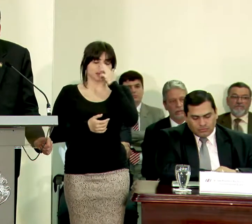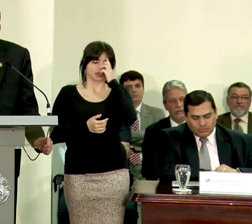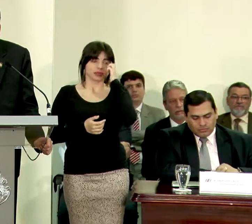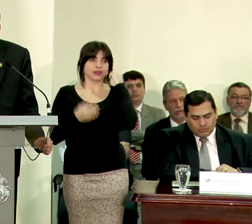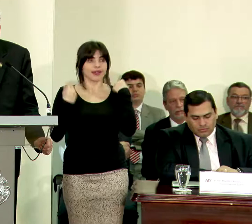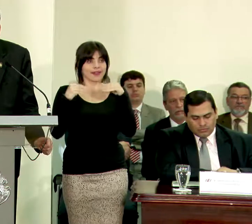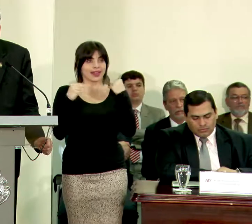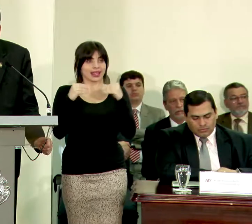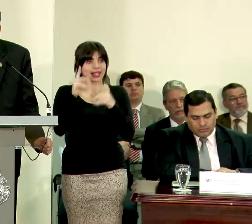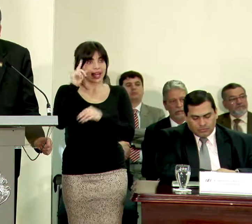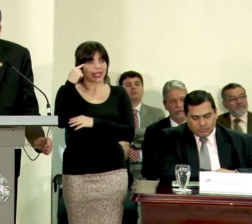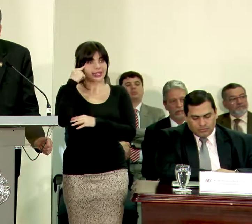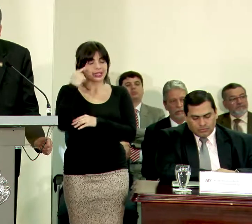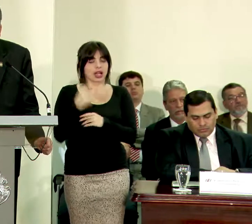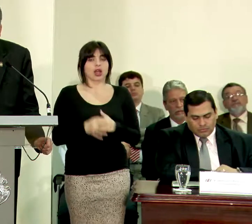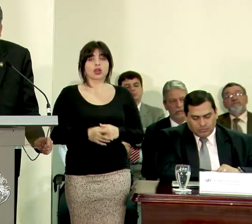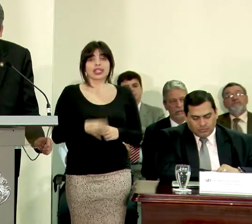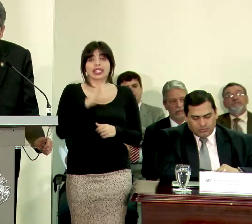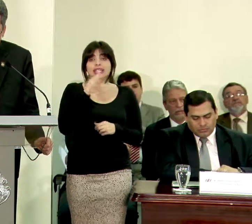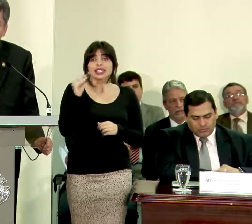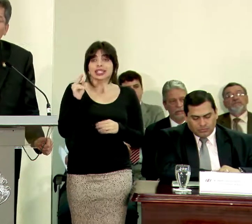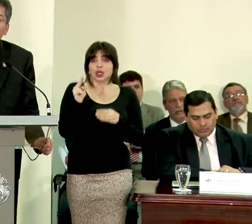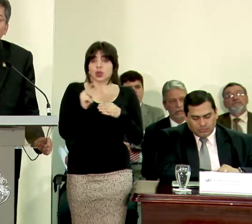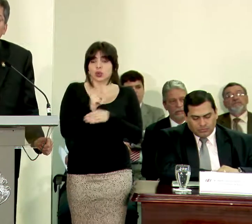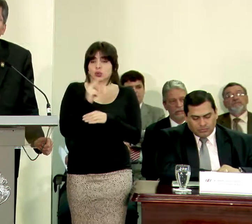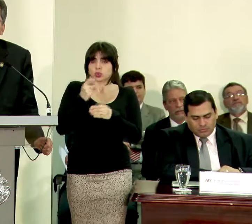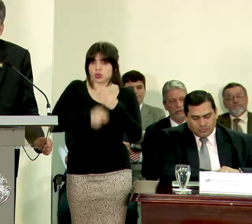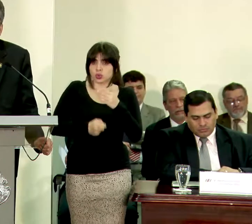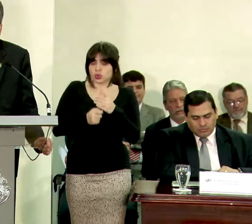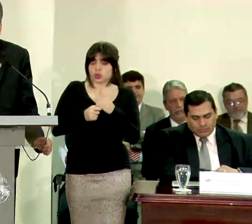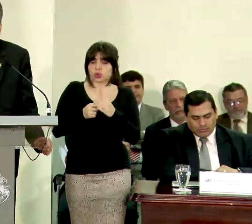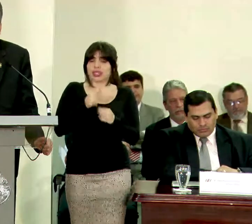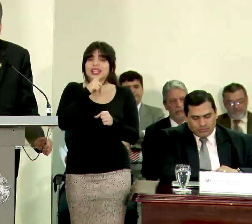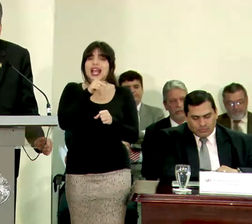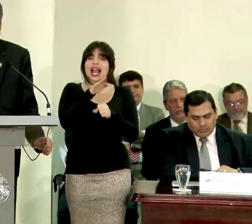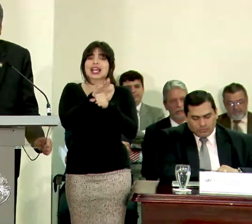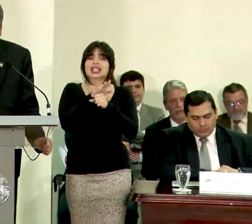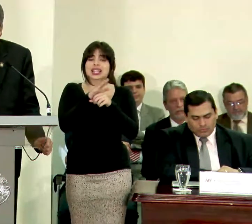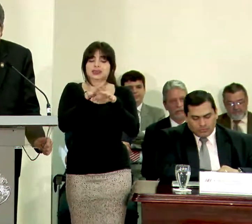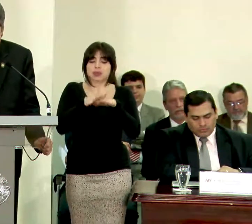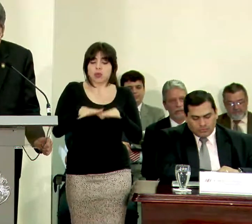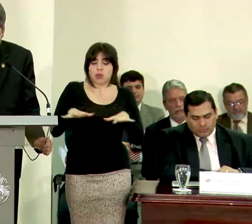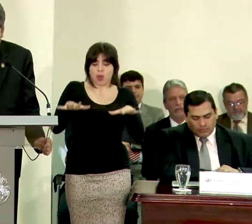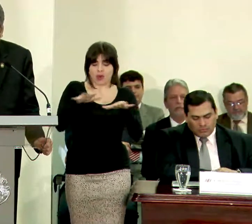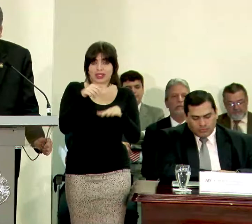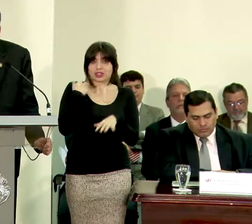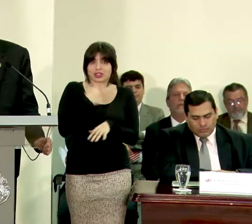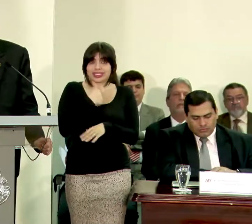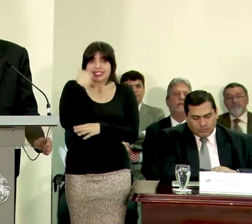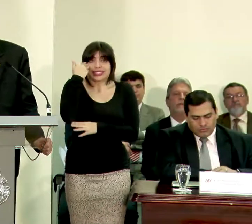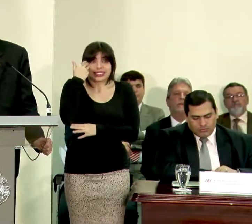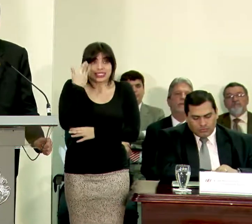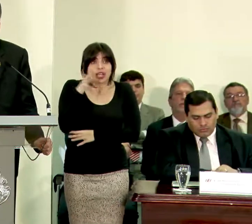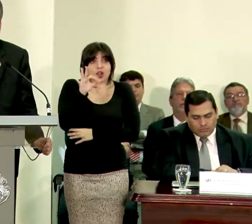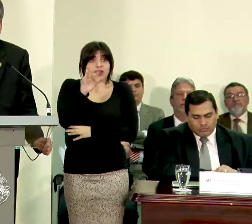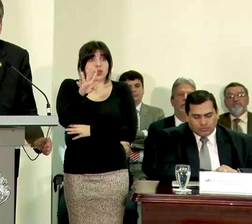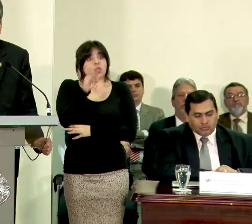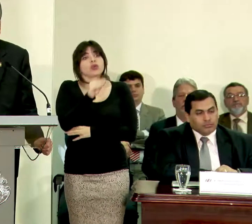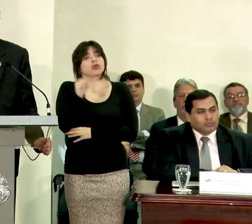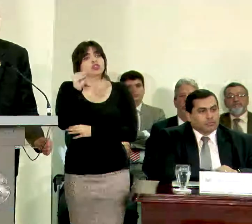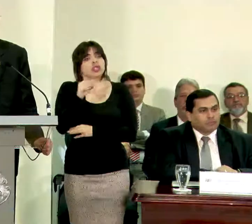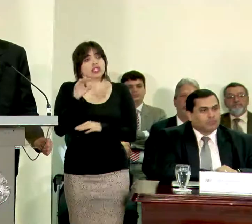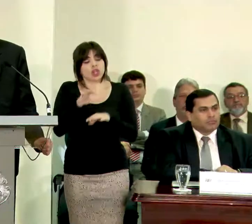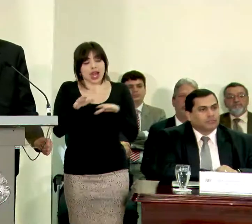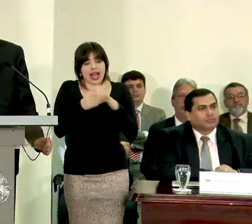las ventas al Estado, y el uso intensivo de las garantías mobiliarias. Sabemos que el 94% de